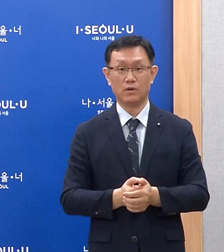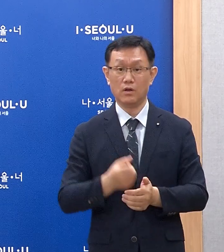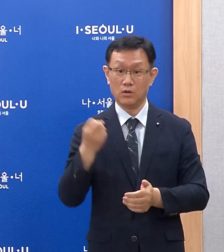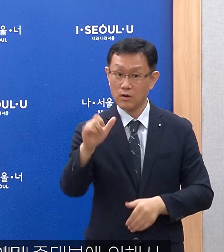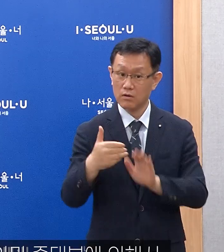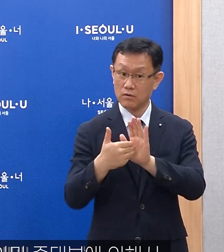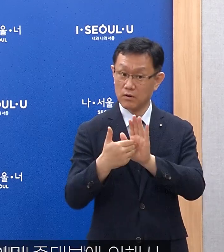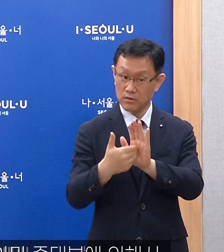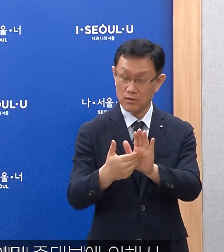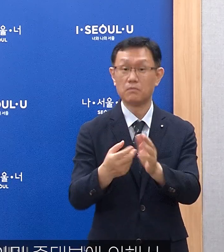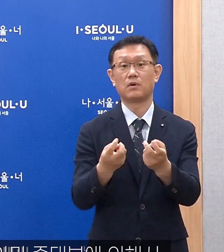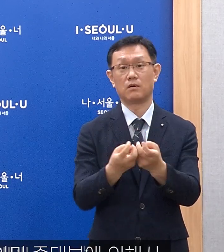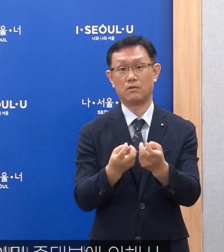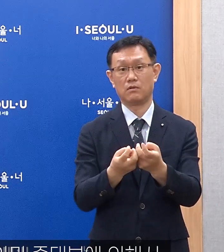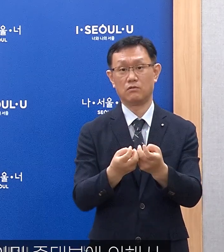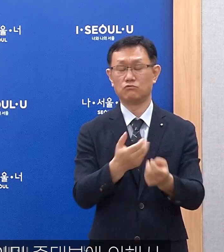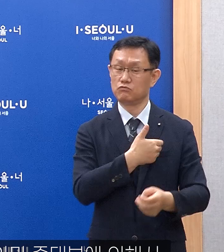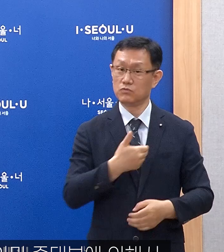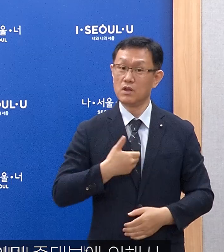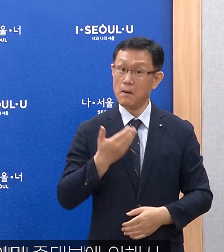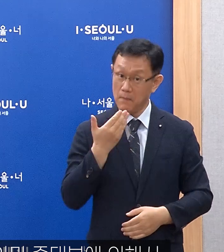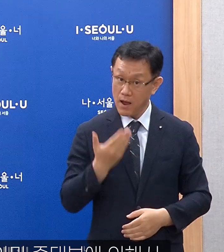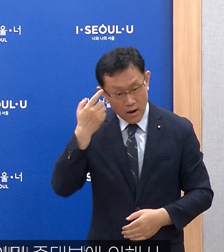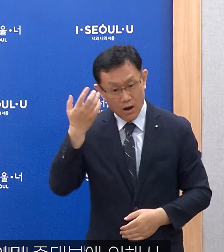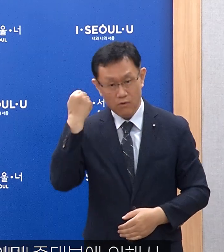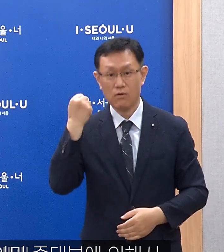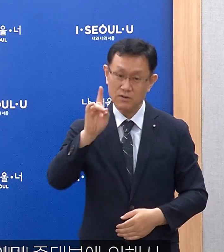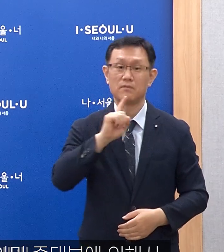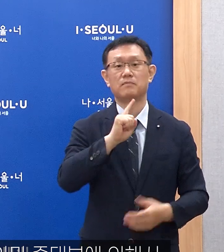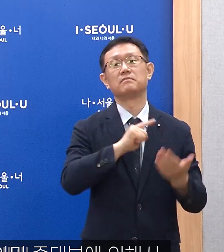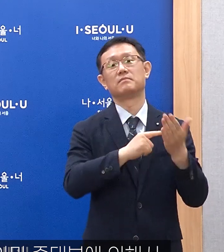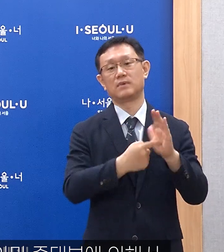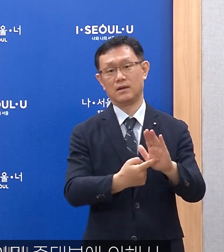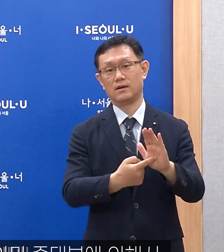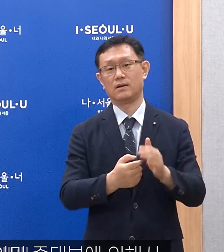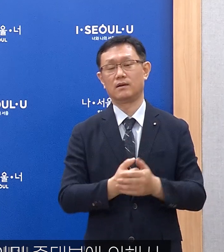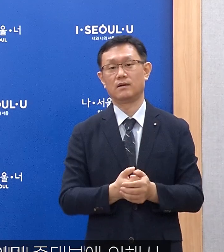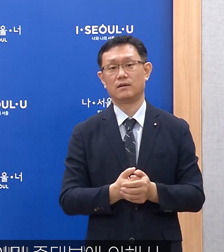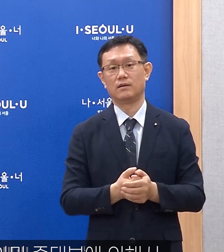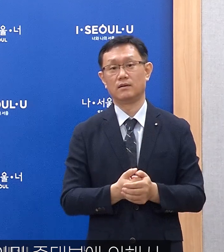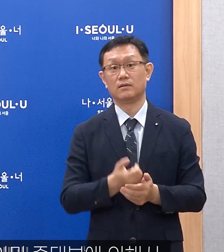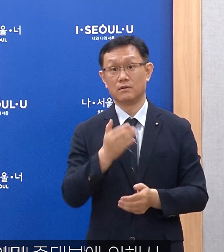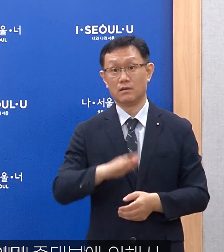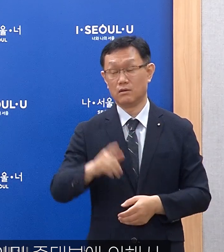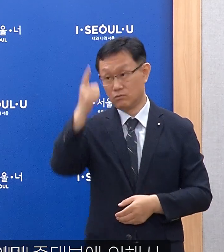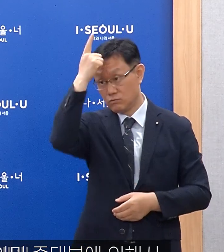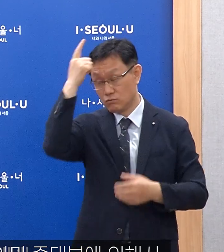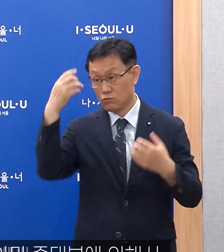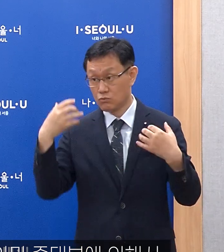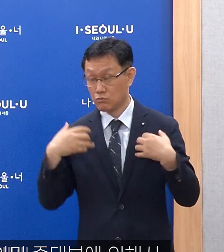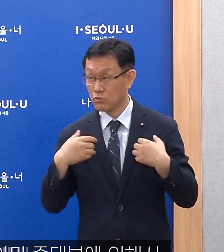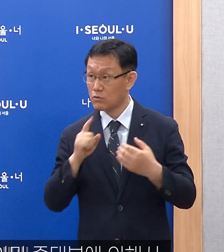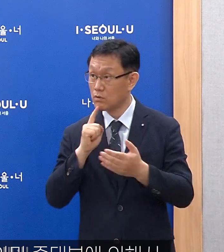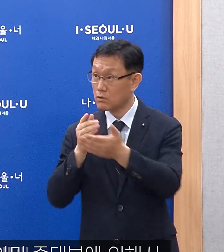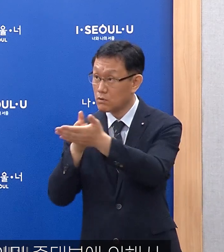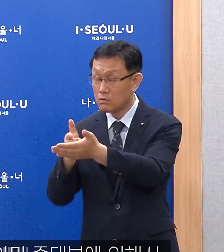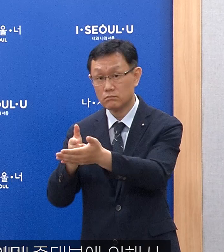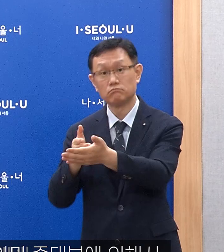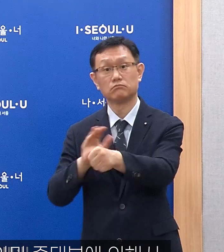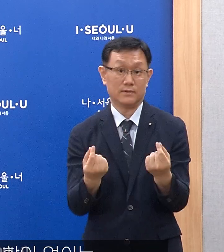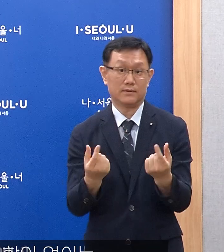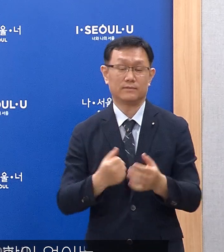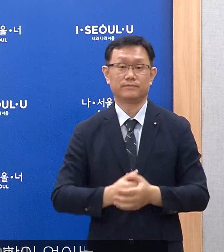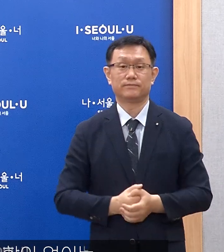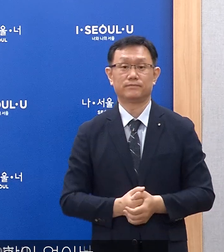막는 방법이다. 뭐 이런 취지에서 말씀드렸던 것은 아마 중대본에 의해서 어느 정도 받아들여졌다. 저는 그렇게